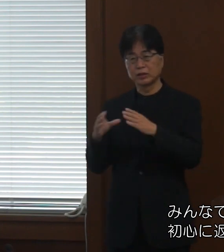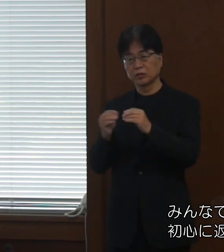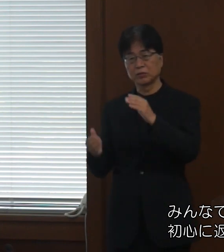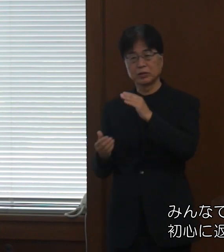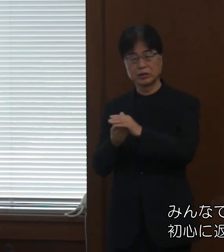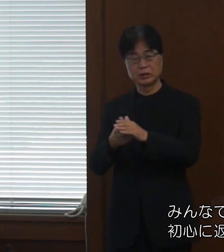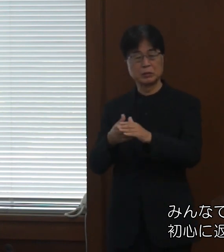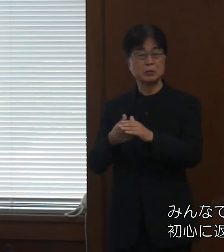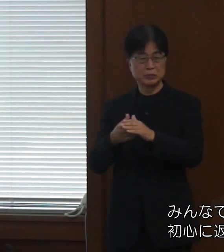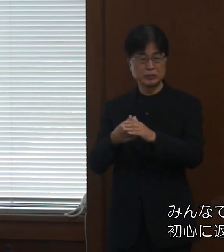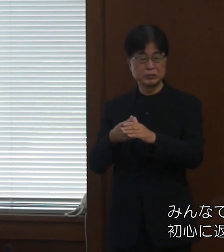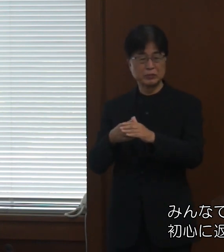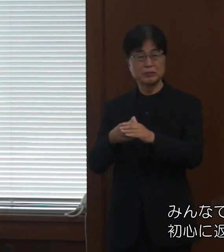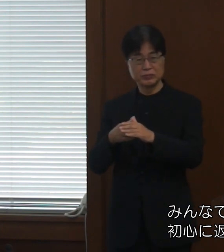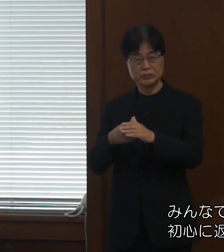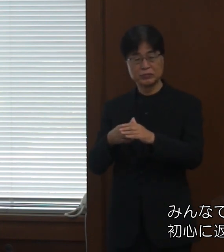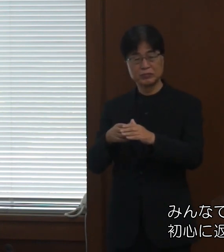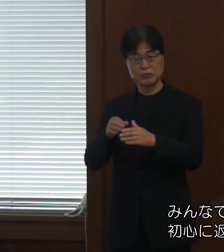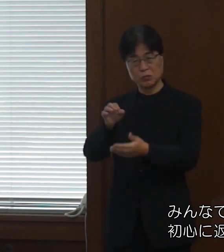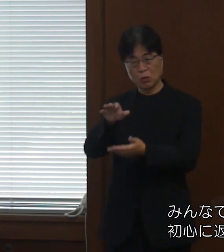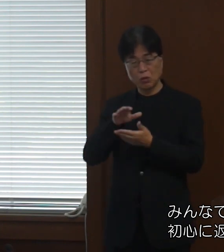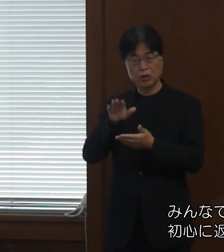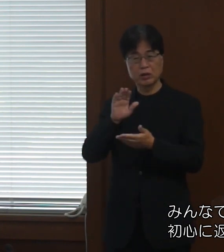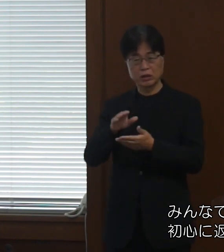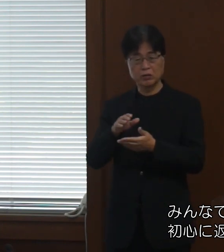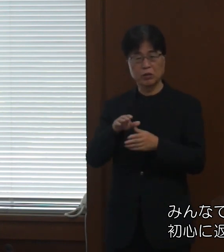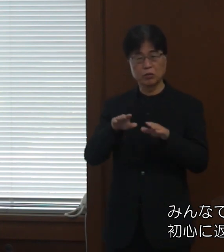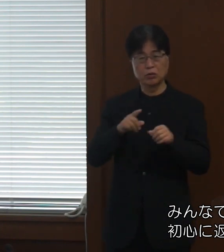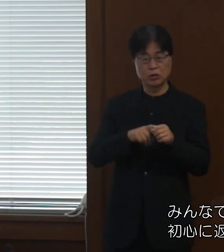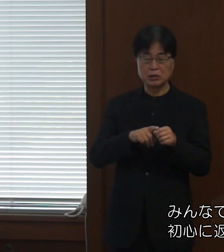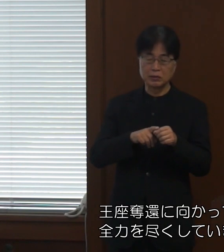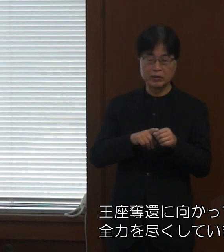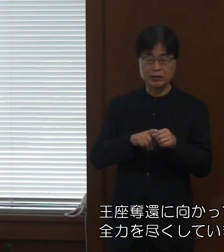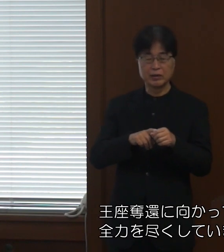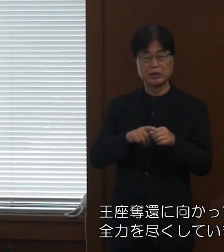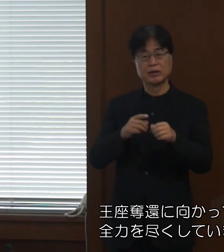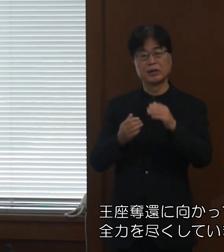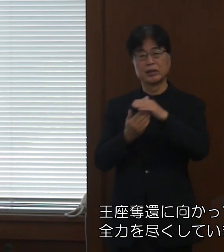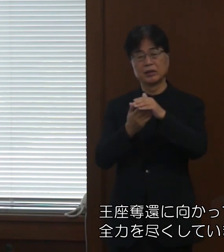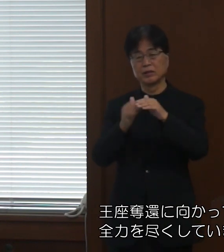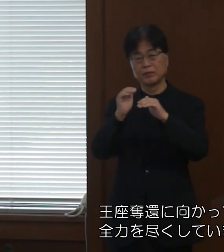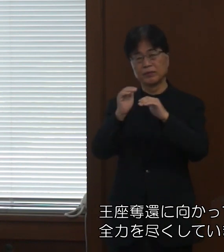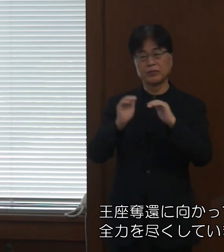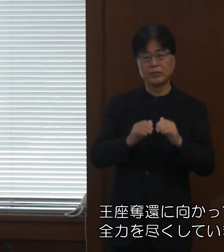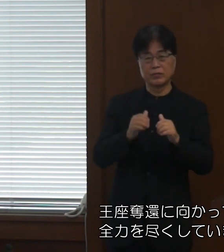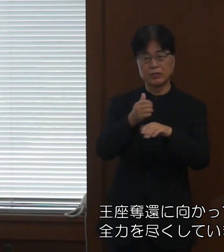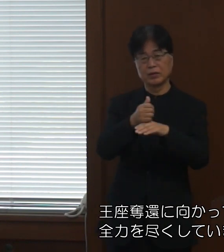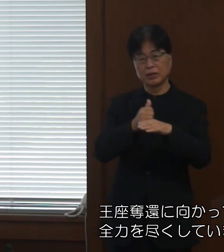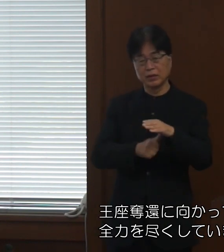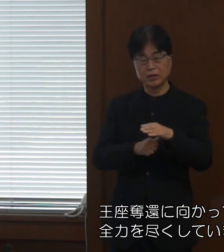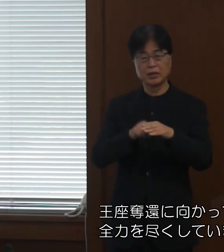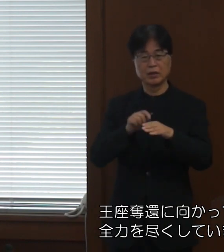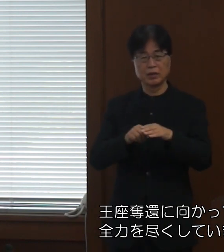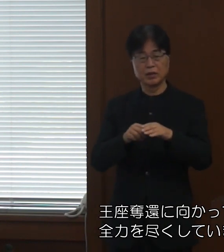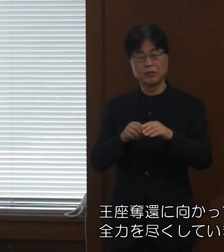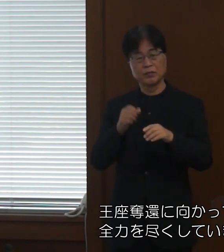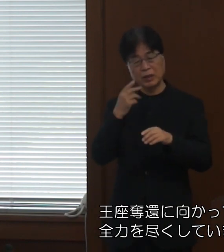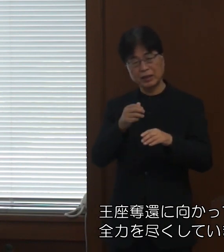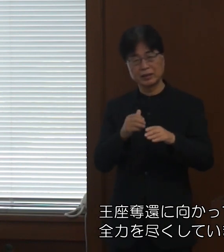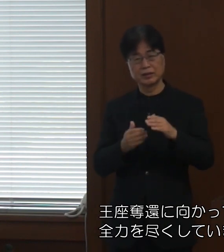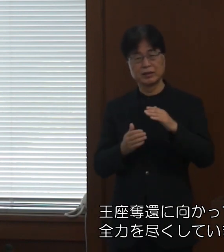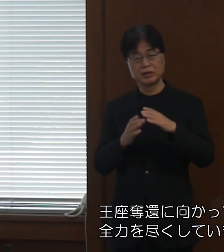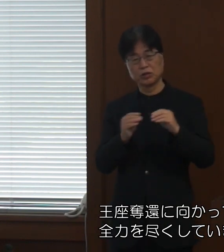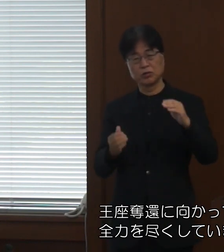出直しと思って初心に帰ってですねまた一から大阪に向かって全力を尽くしていきたいと